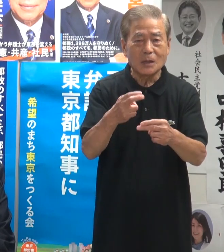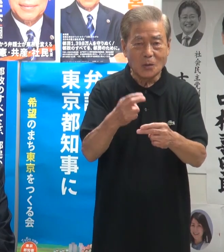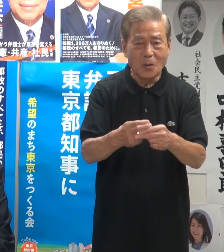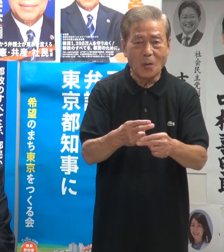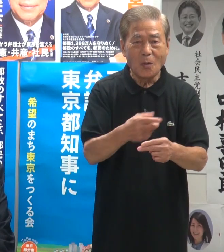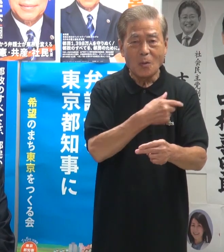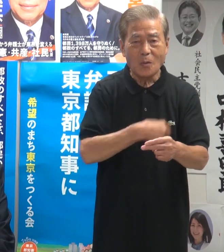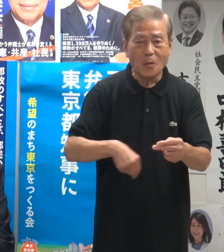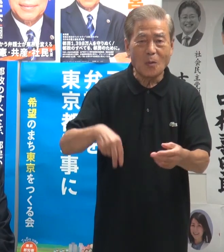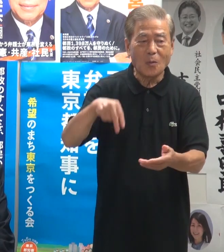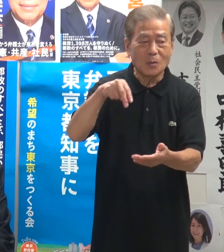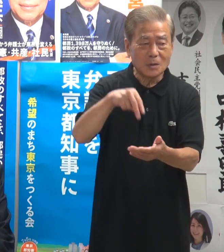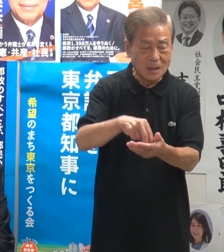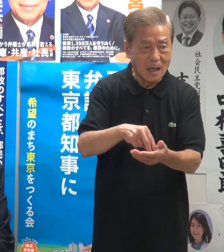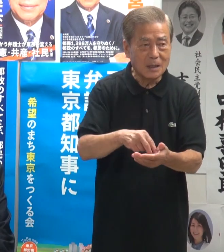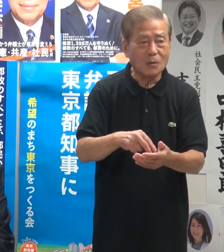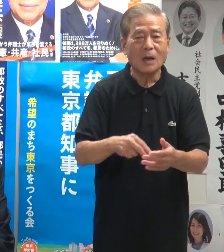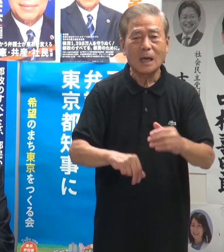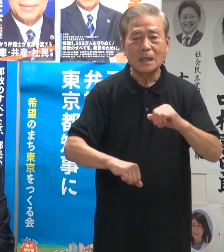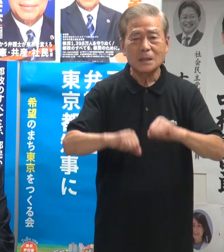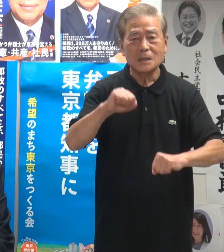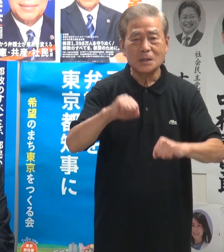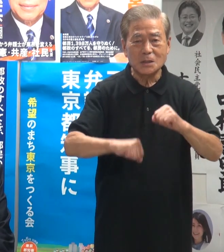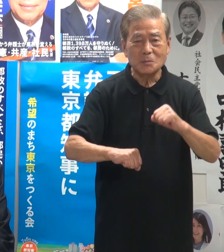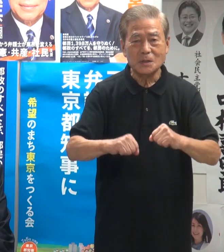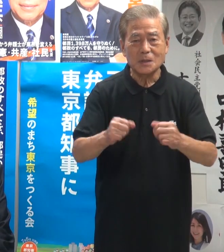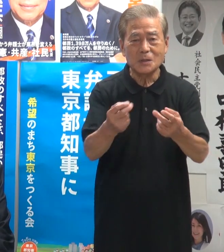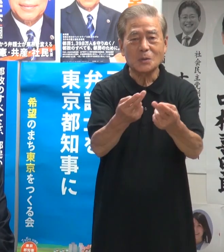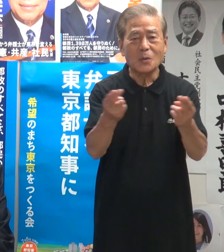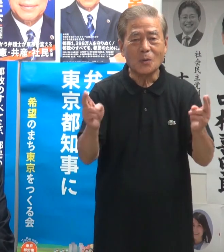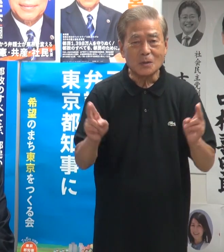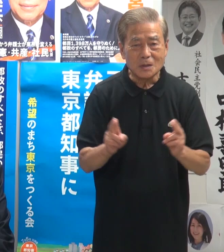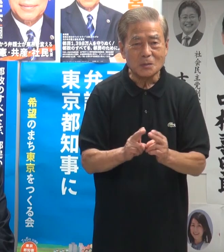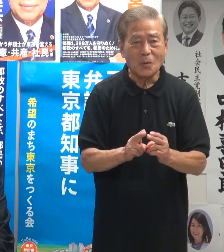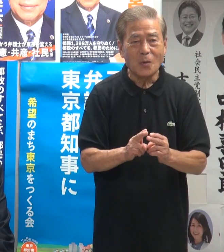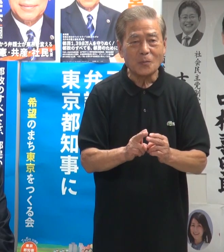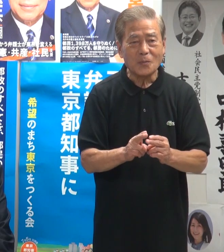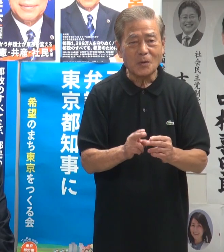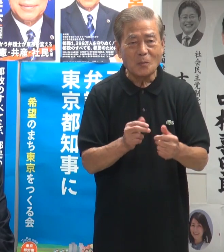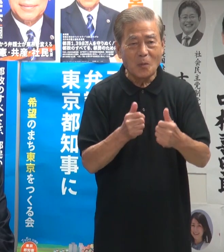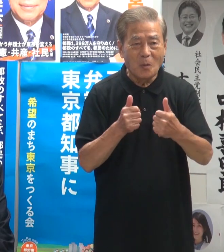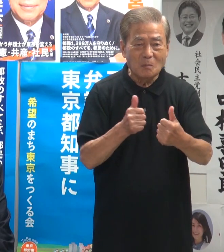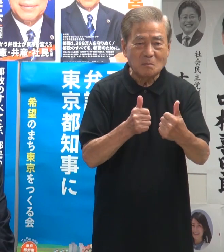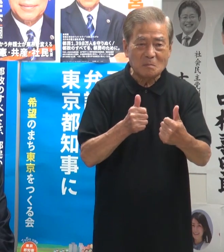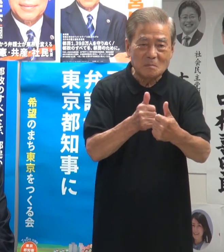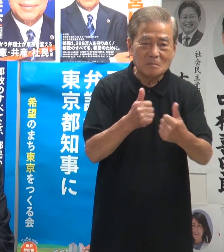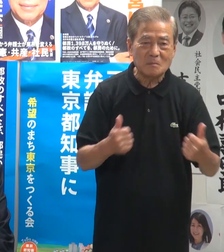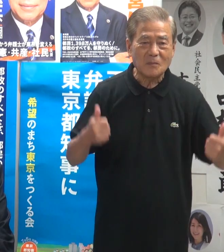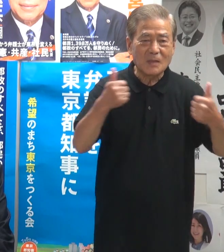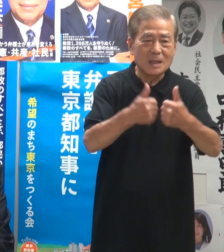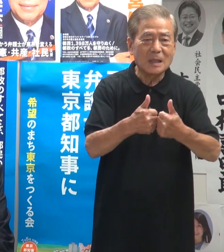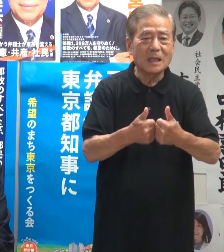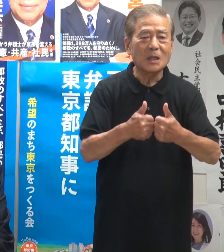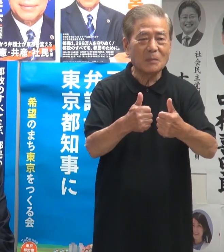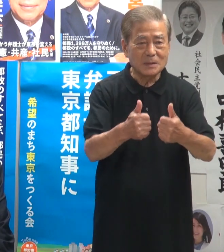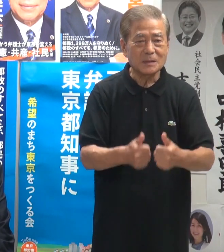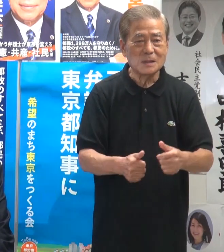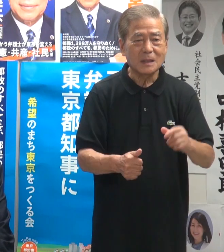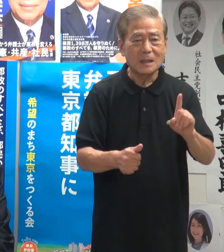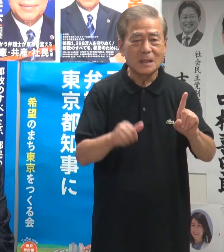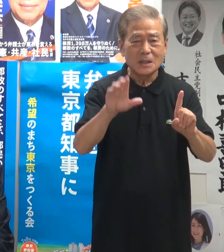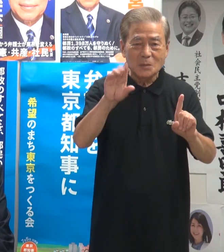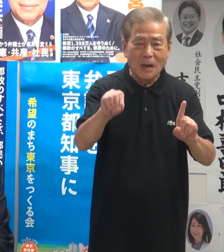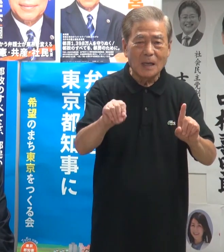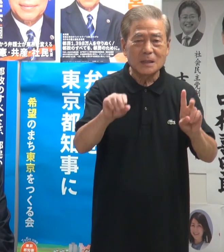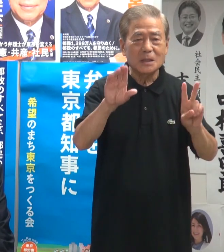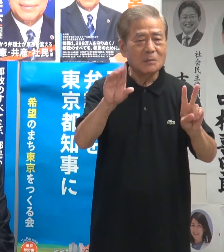がね自民の方に1万2万でこう迫ってるようなところって多いと思うんですね。あるいは逆に1万2万で逃げ切